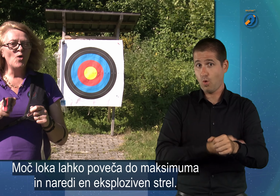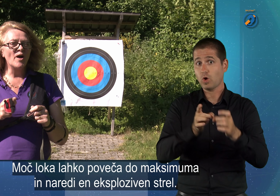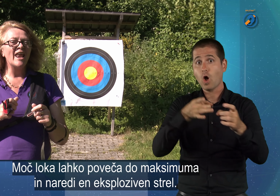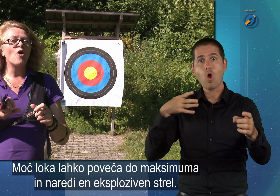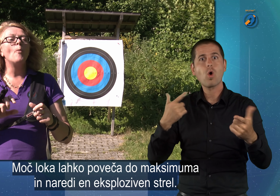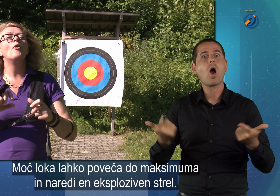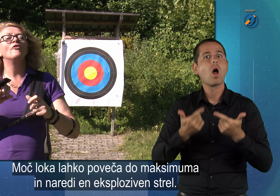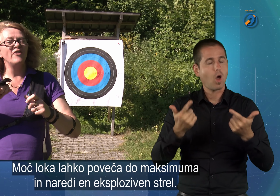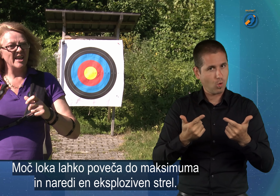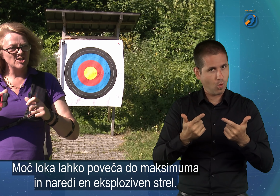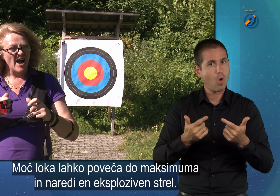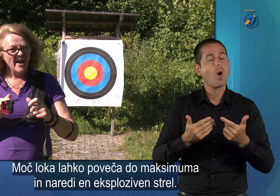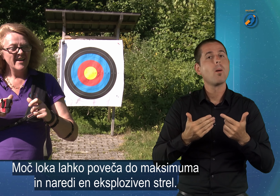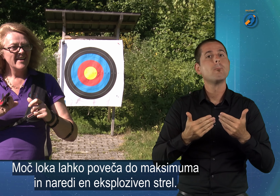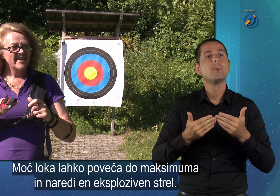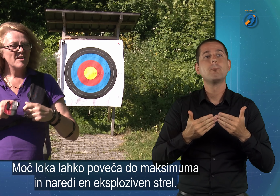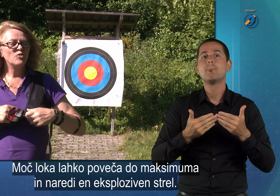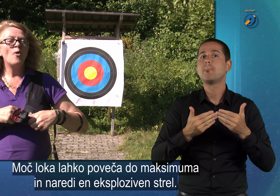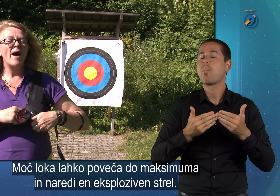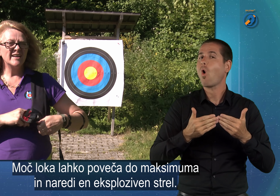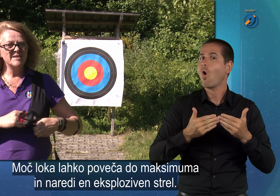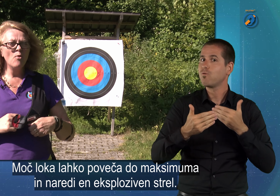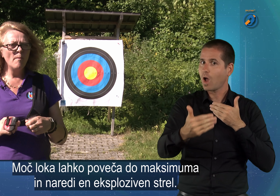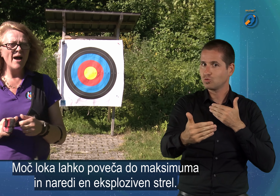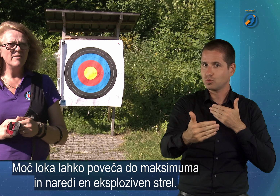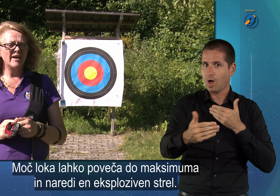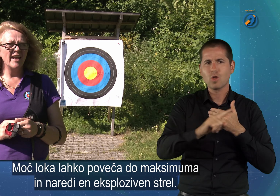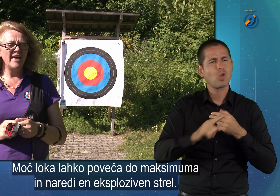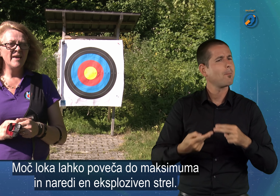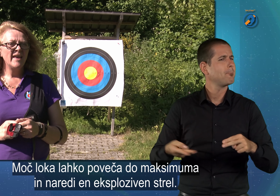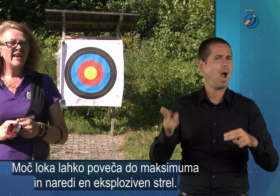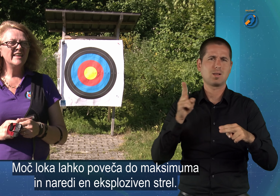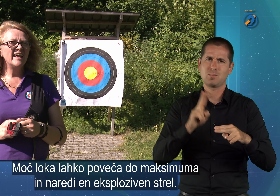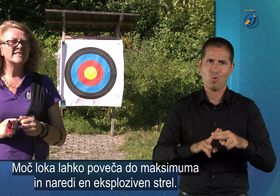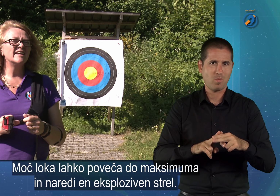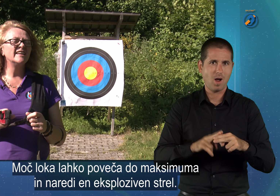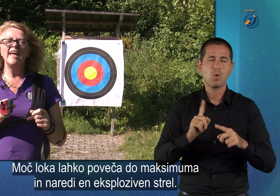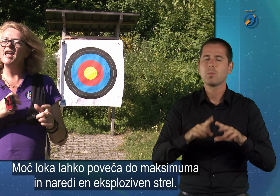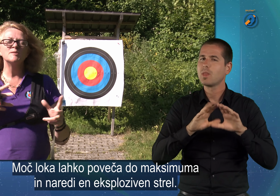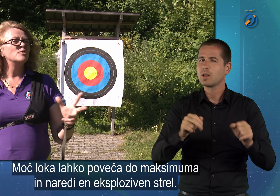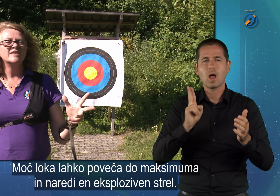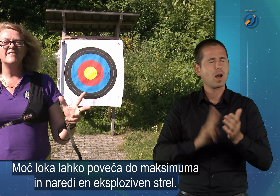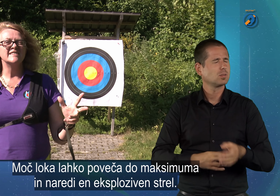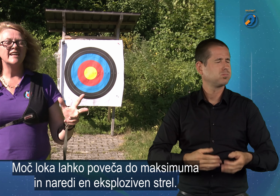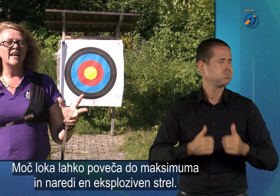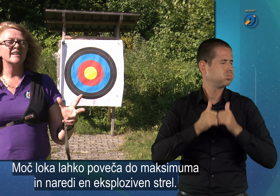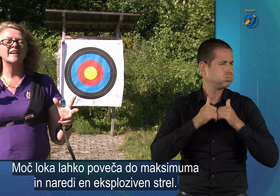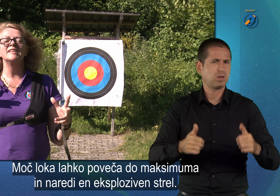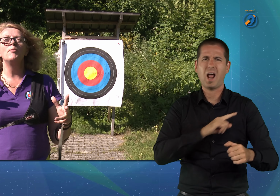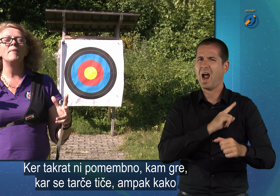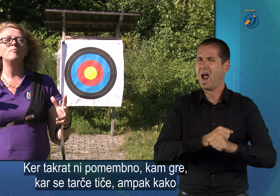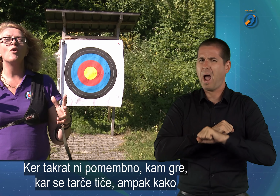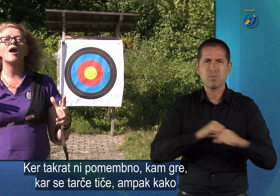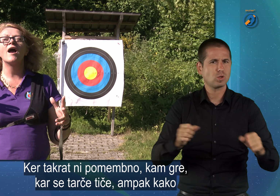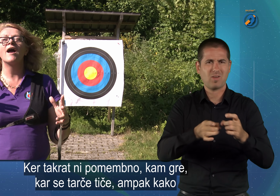Moč loka lahko poveča do maksimuma, a ne? In res naredi en eksploziven strel, ker takrat